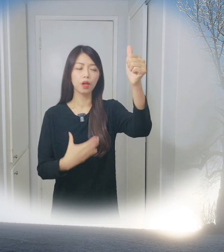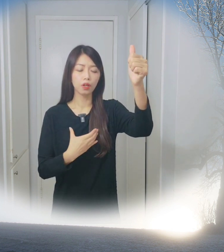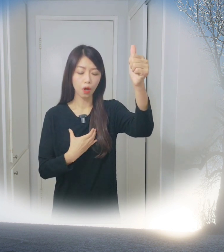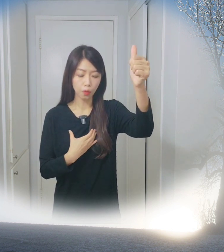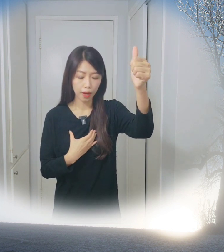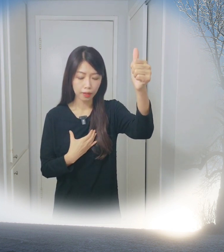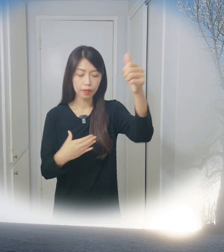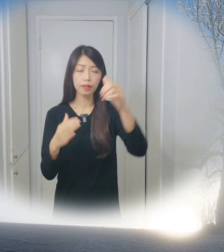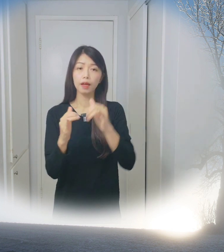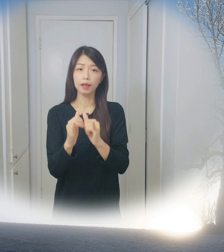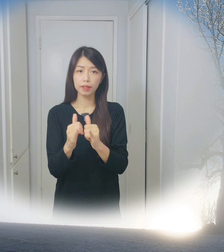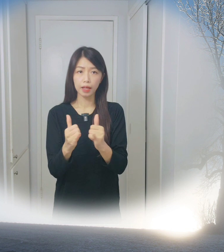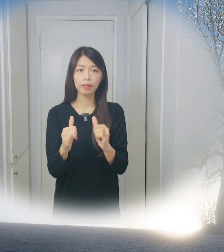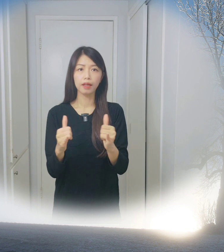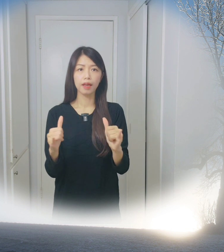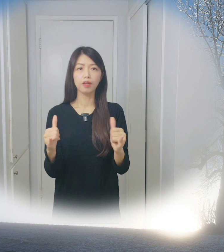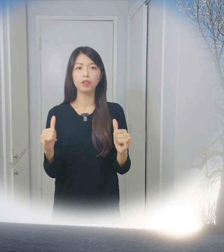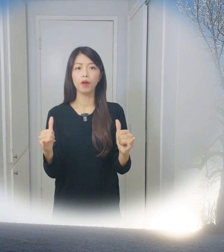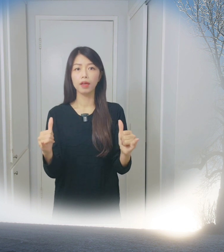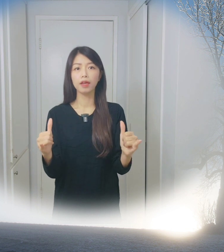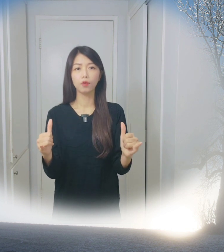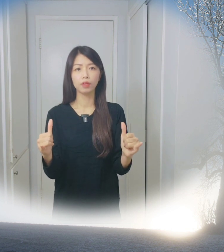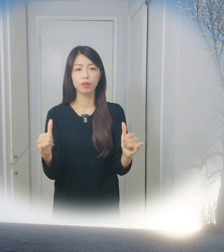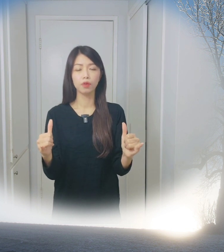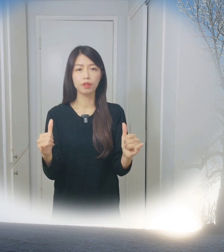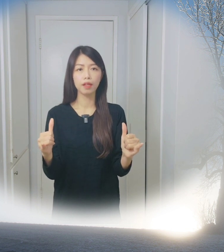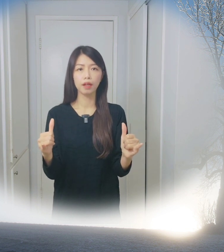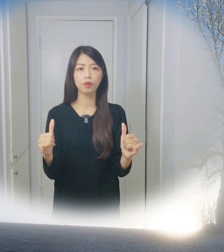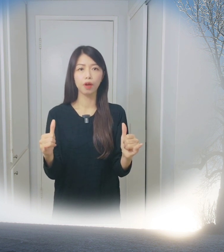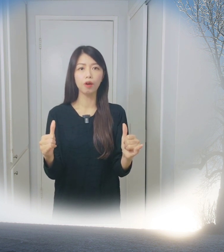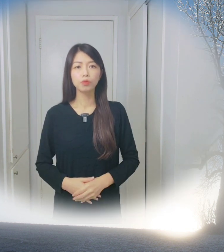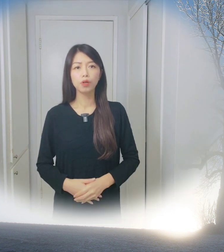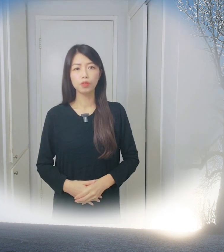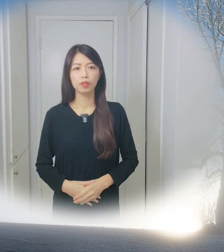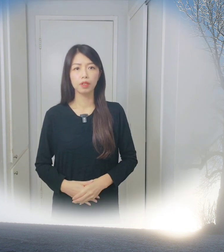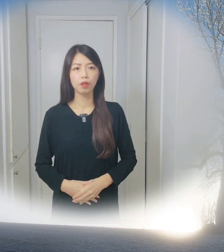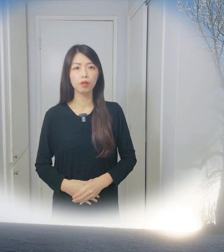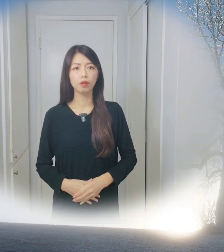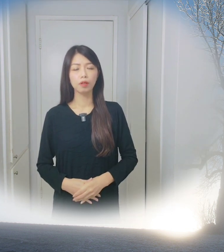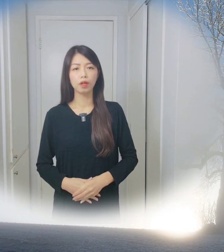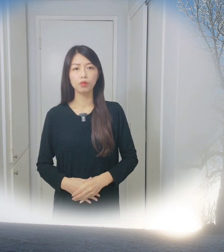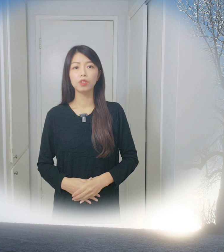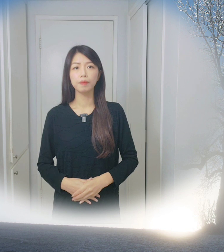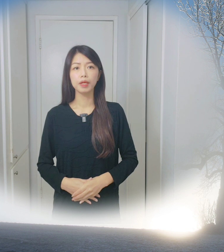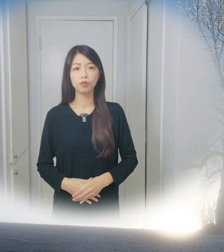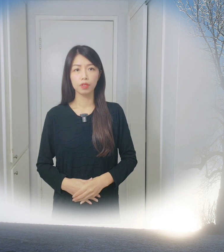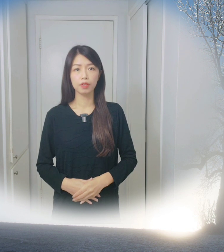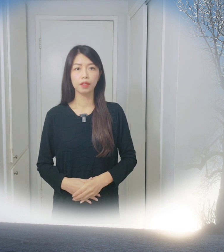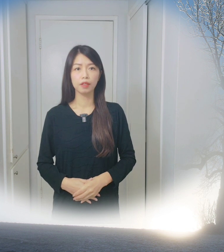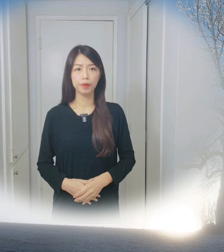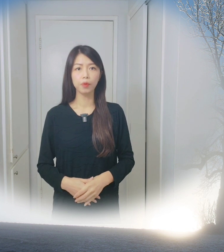주를 경외하는 자들에게 여기서 에게라고 하는 뜻의 수어는 생략을 했고요. 부어주시는 여기서는